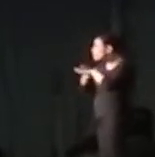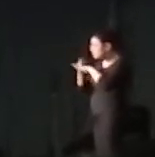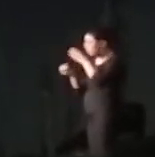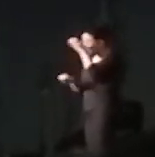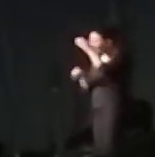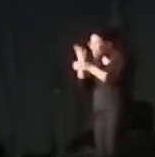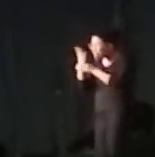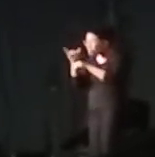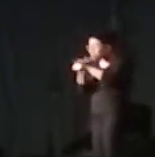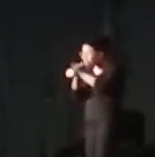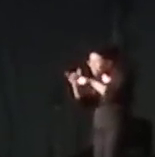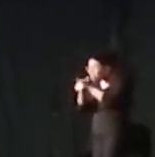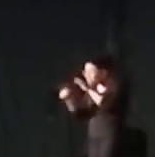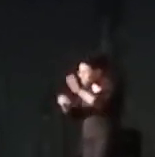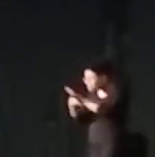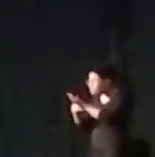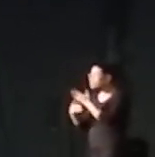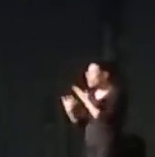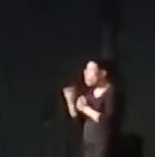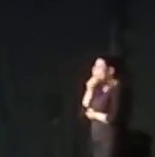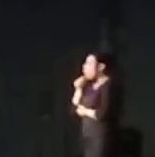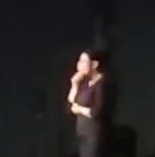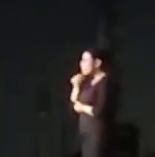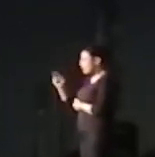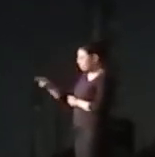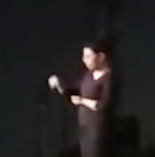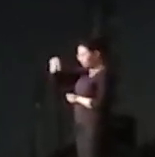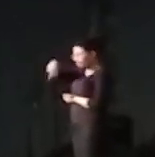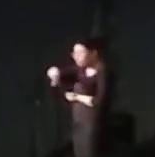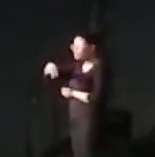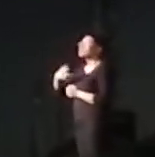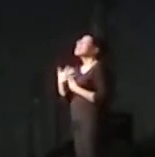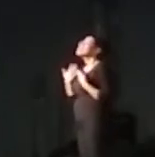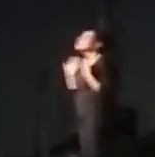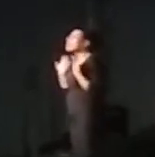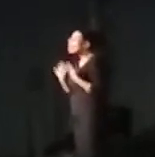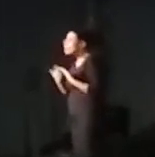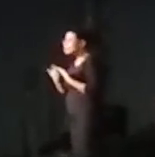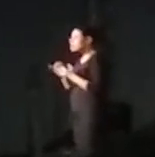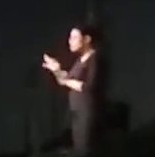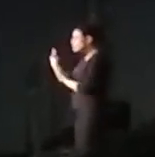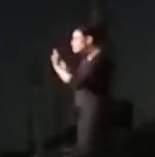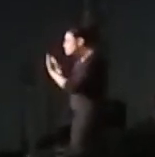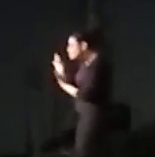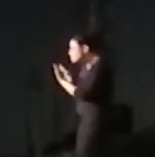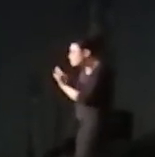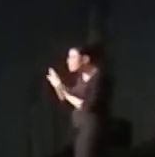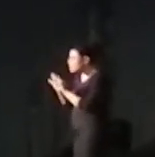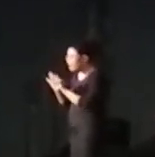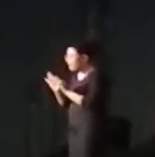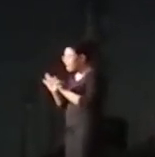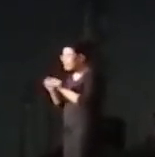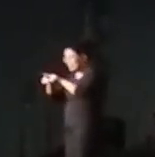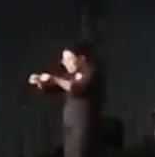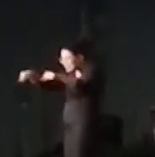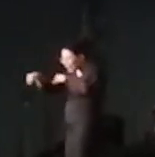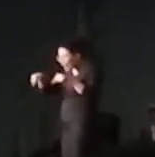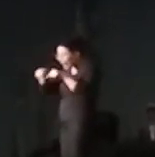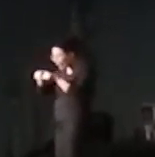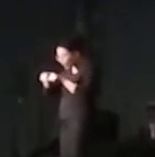amigo, que é homem e que o Leandro ia respeitar, e montamos um baita plano, que a gente ia entrar na sala,